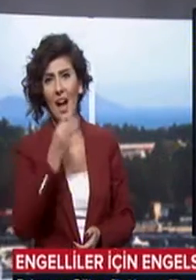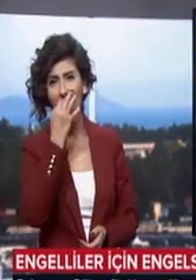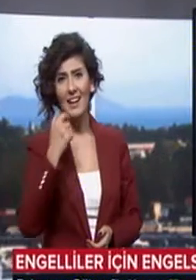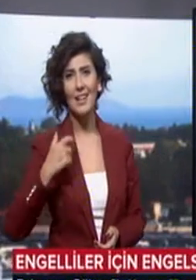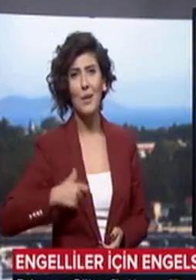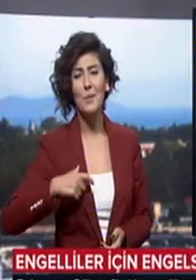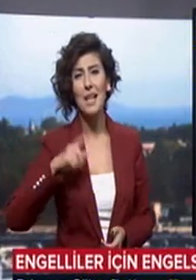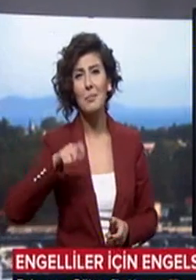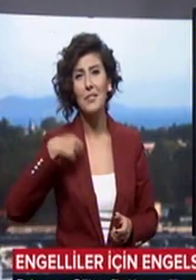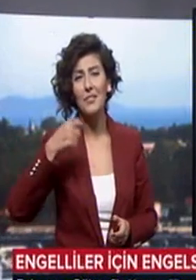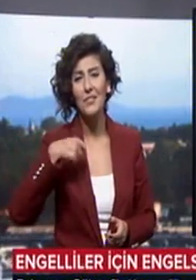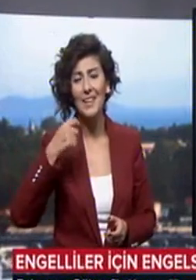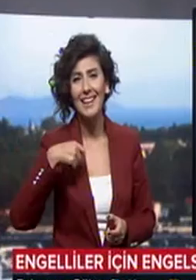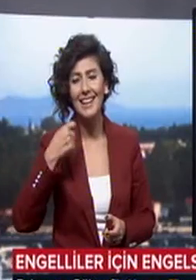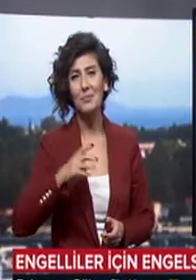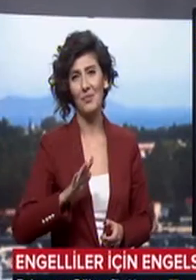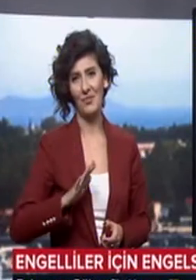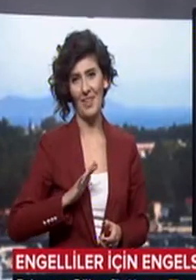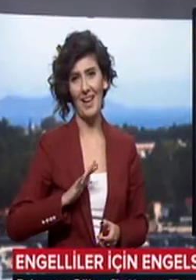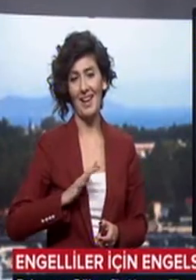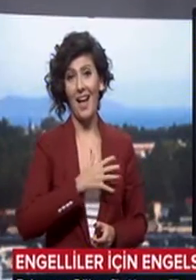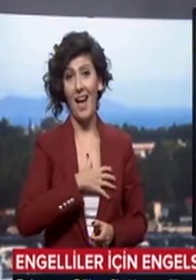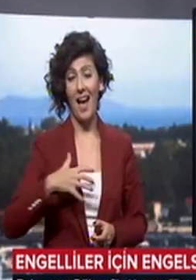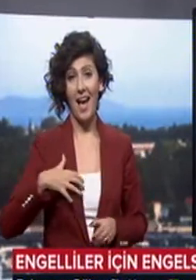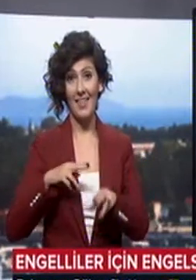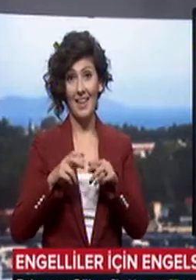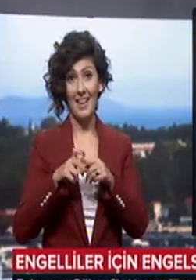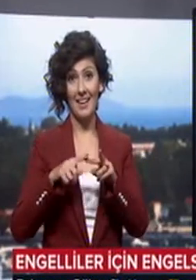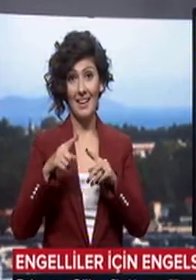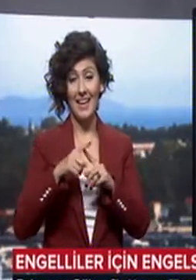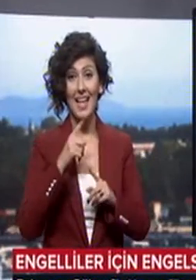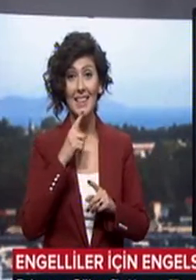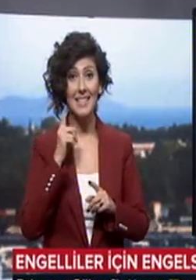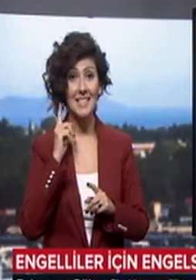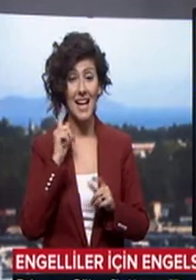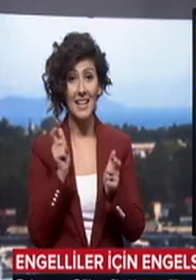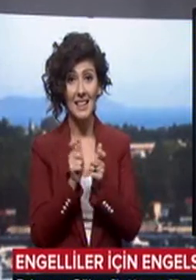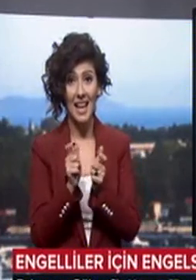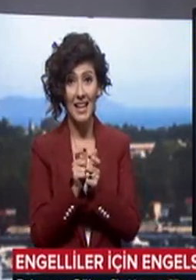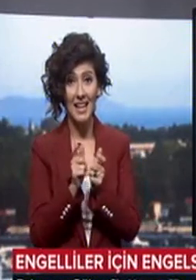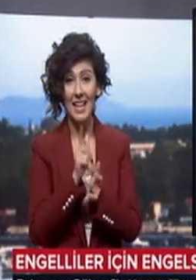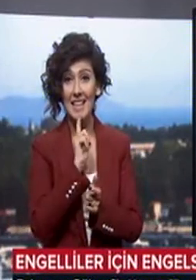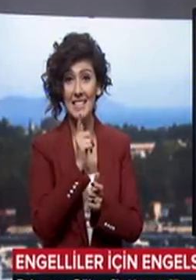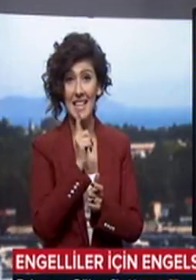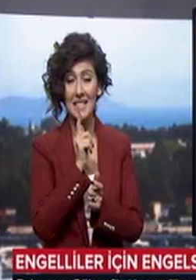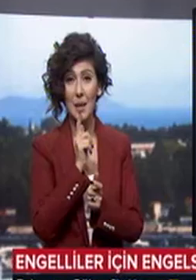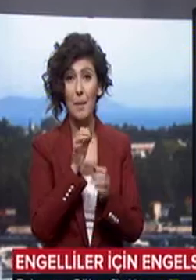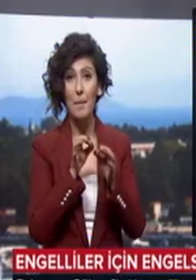Ankara'da özel bir film gösterimi vardı. Anakent Sağırlar Derneği ile Sesle Betimleme Derneği